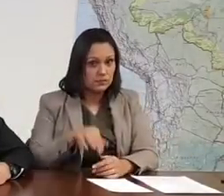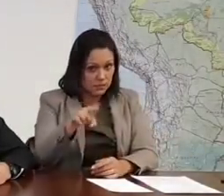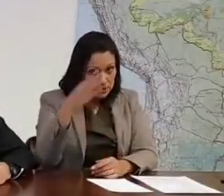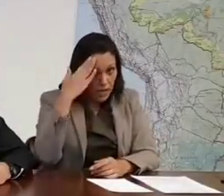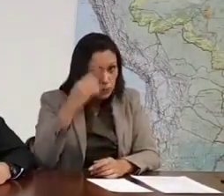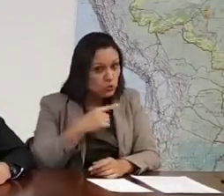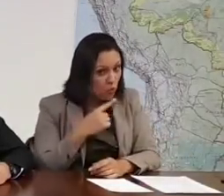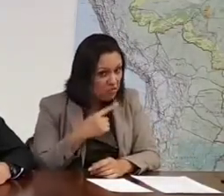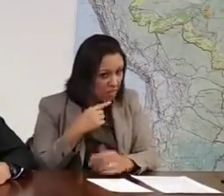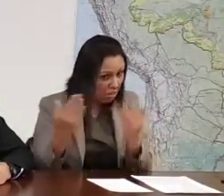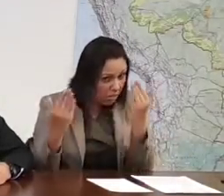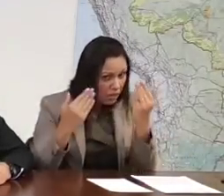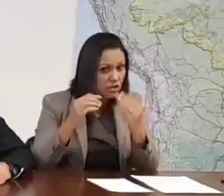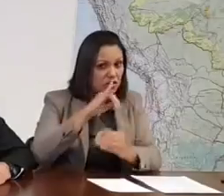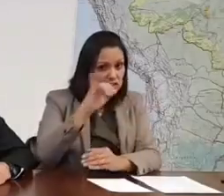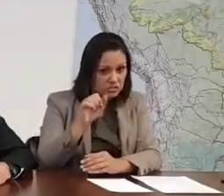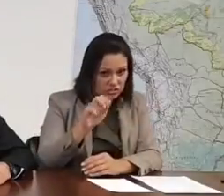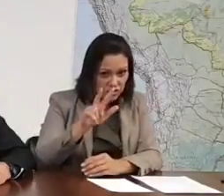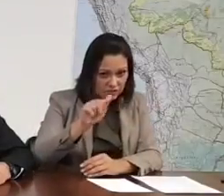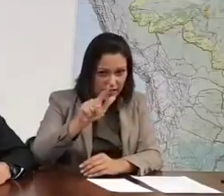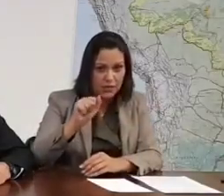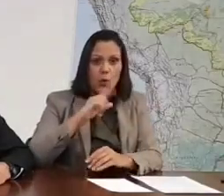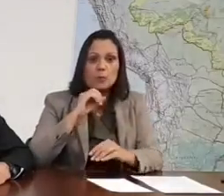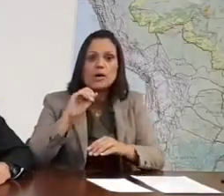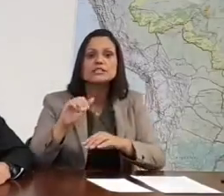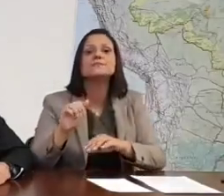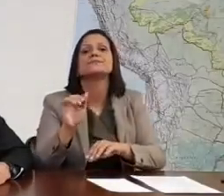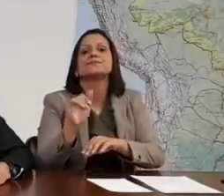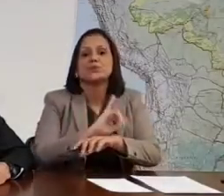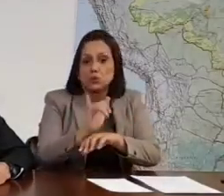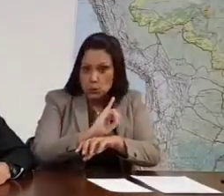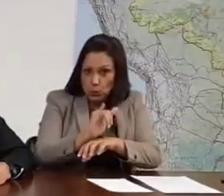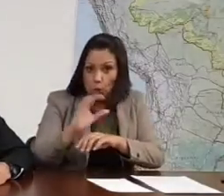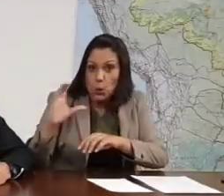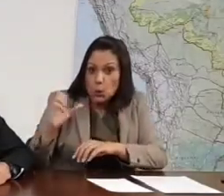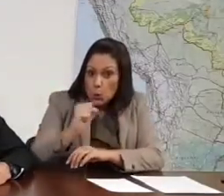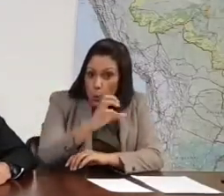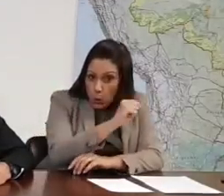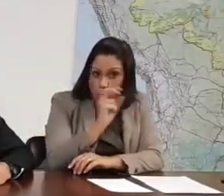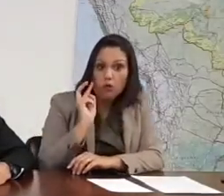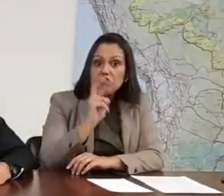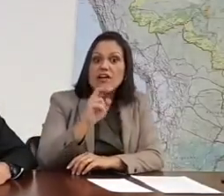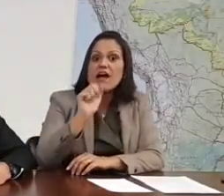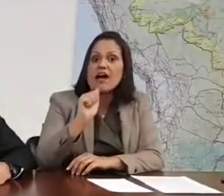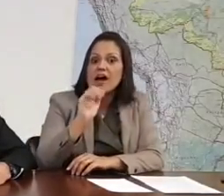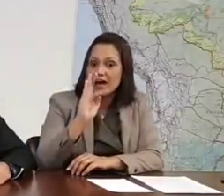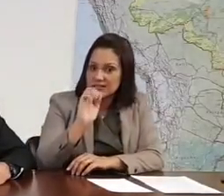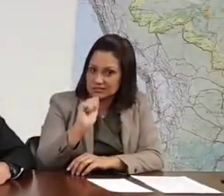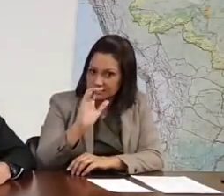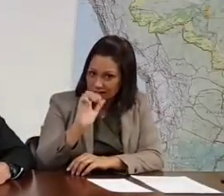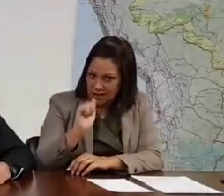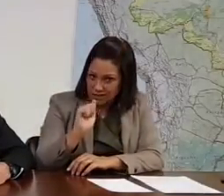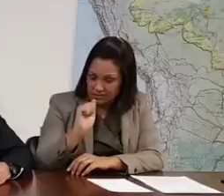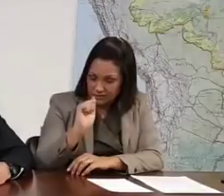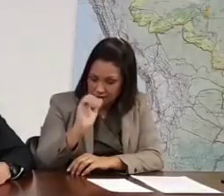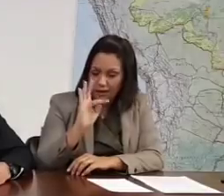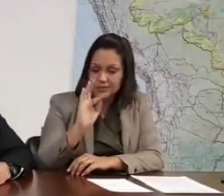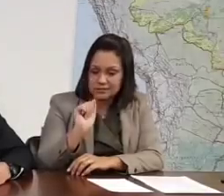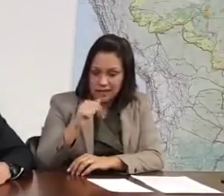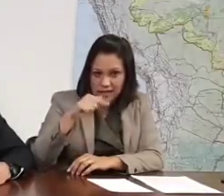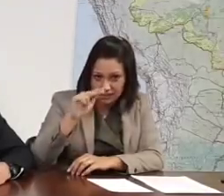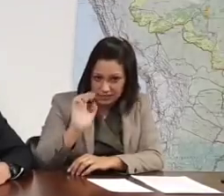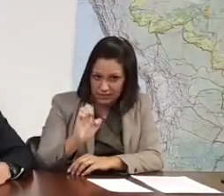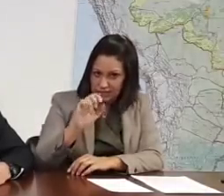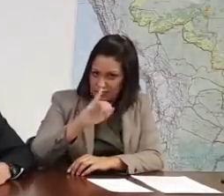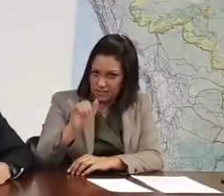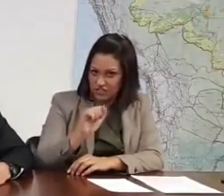javali, bota aí no Google, né? Javali, ataque. Você vai ver cada cena aí terrível de javali